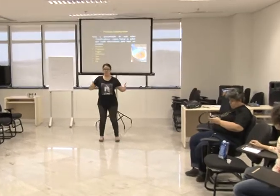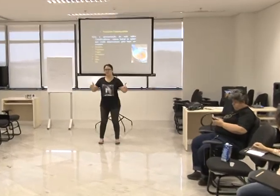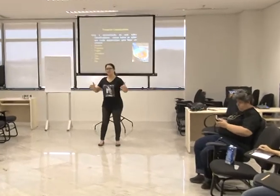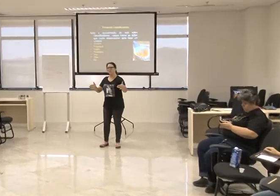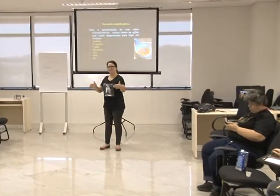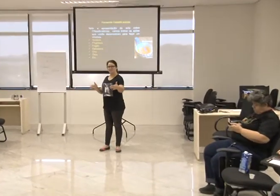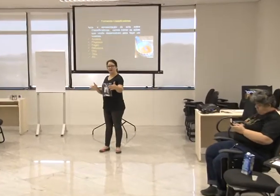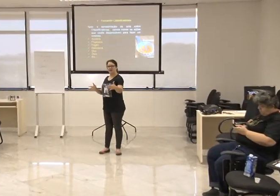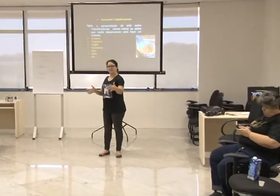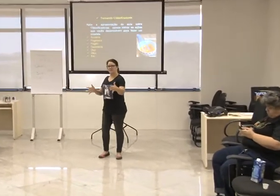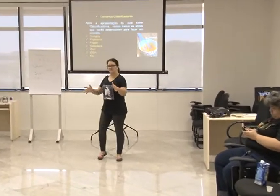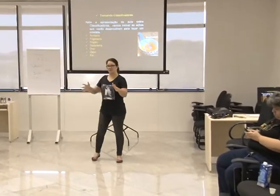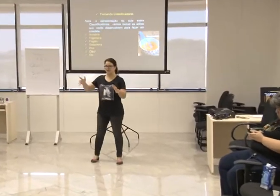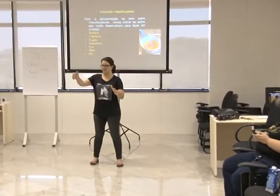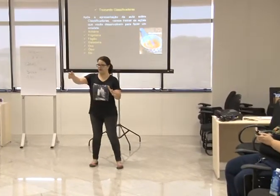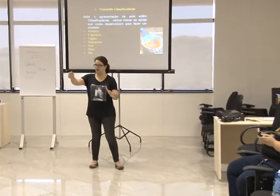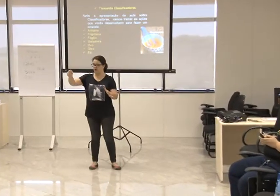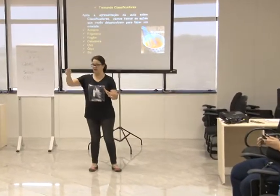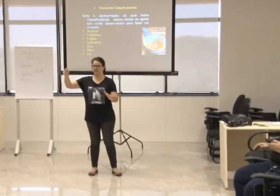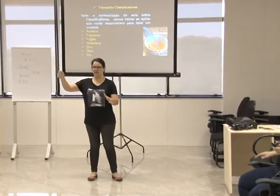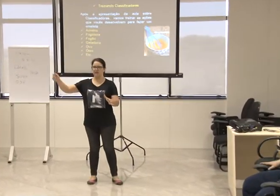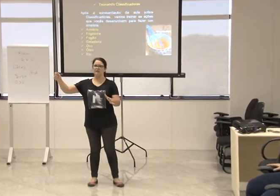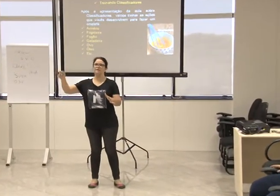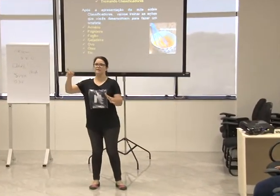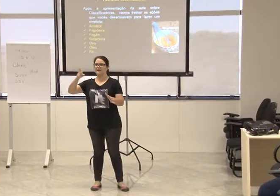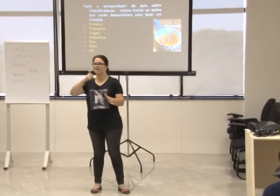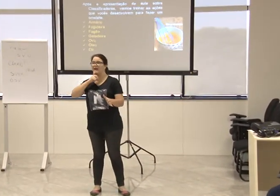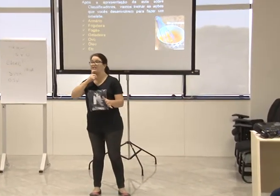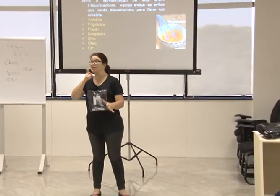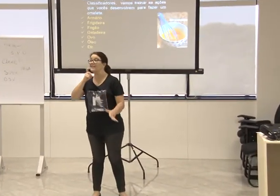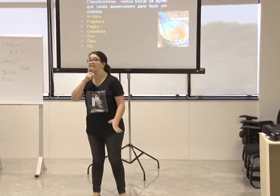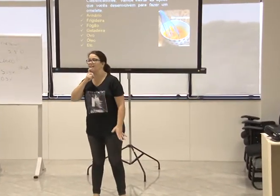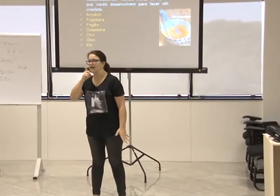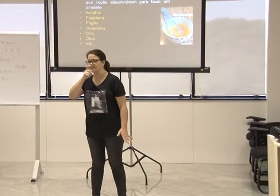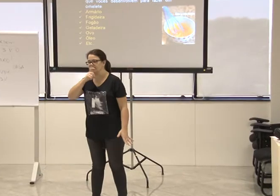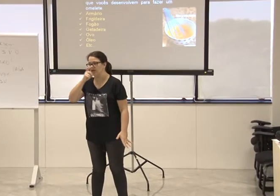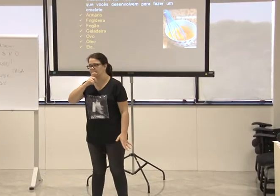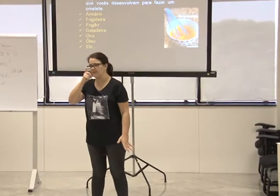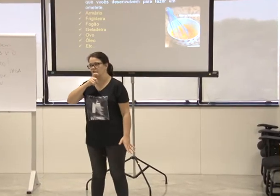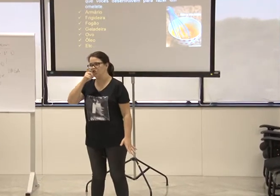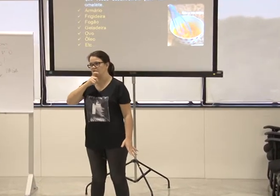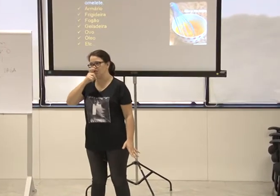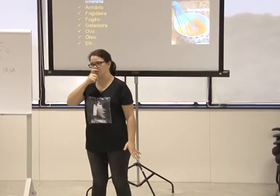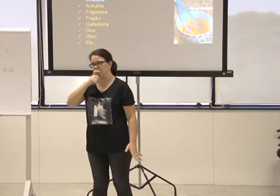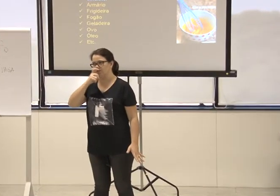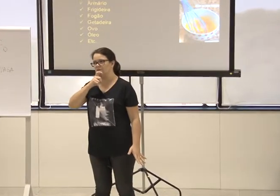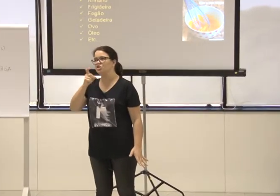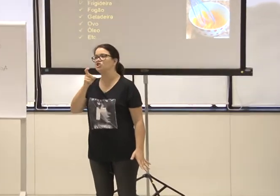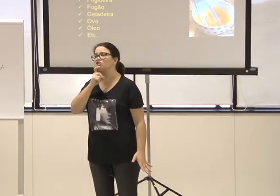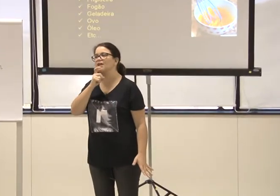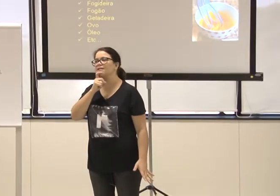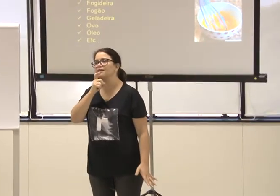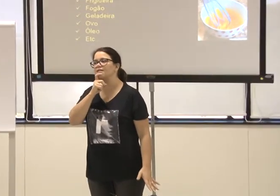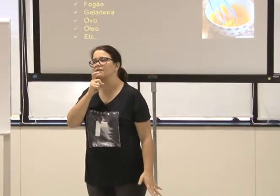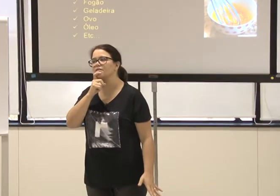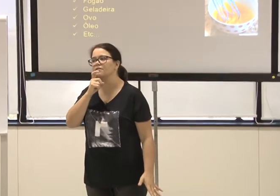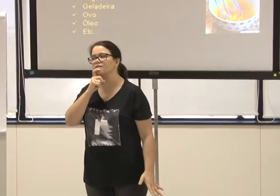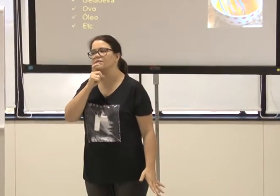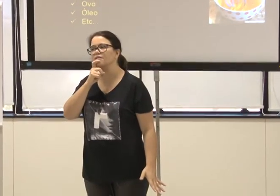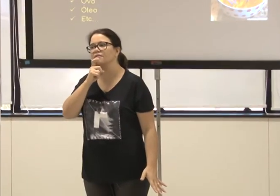noção de espaço. Que pegou aqui, tá a geladeira. Assim não, assim é mentira. Geladeira.